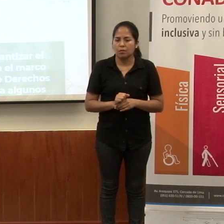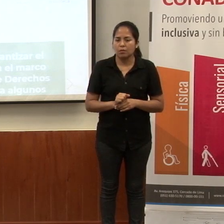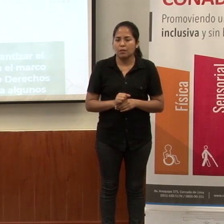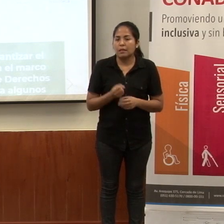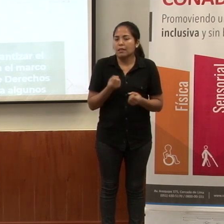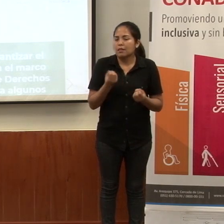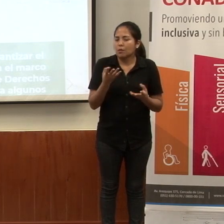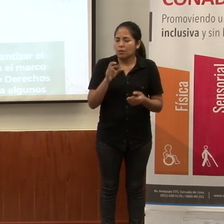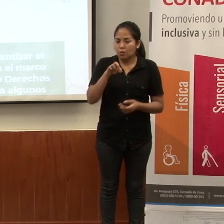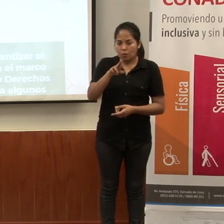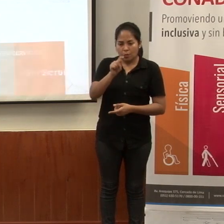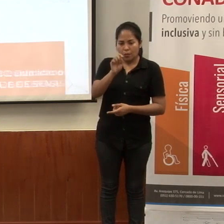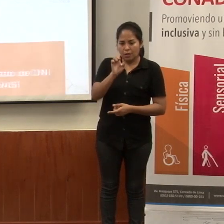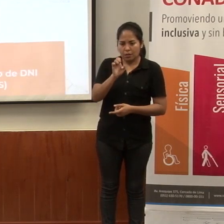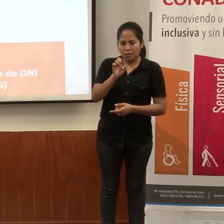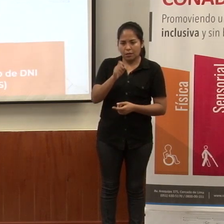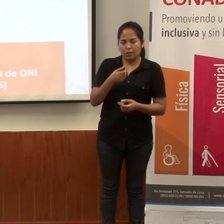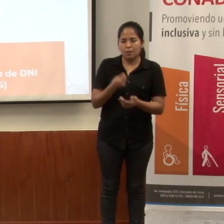198 millones.